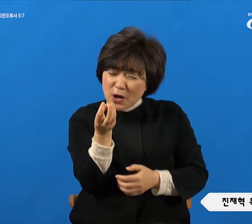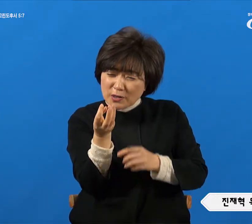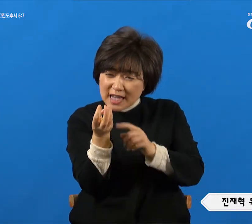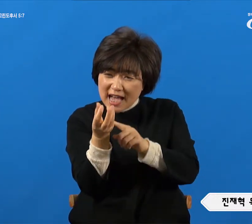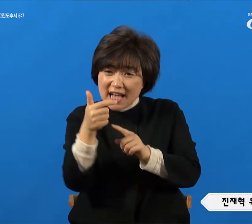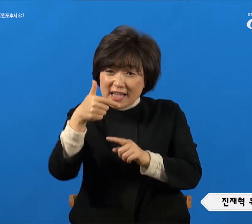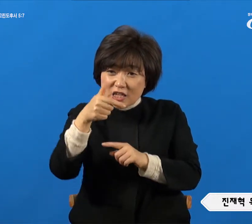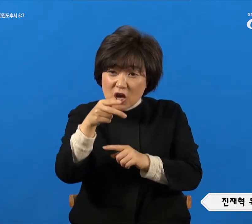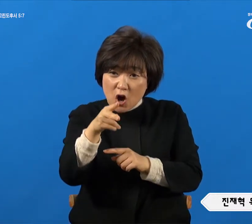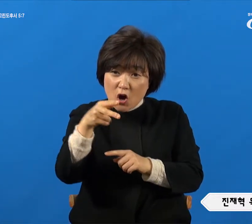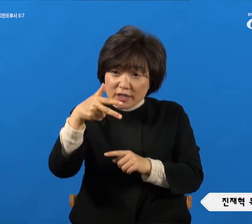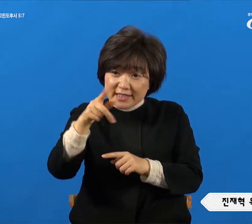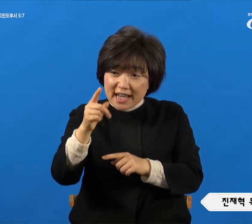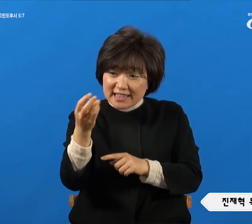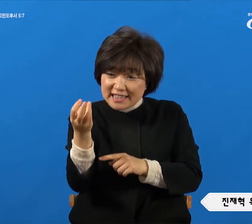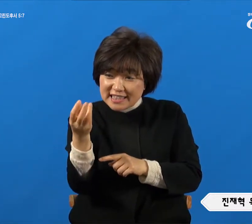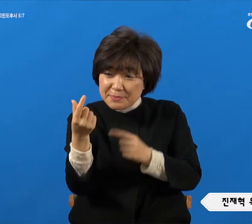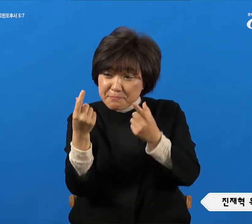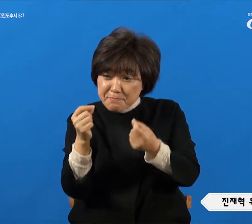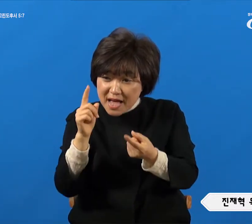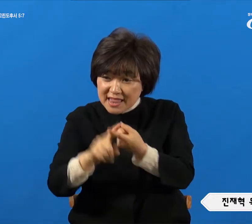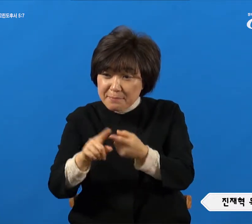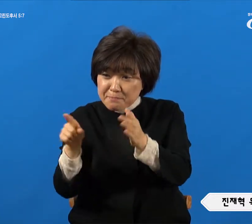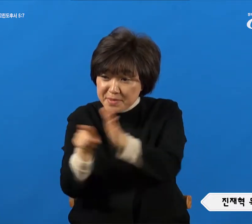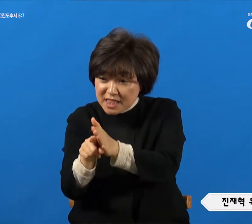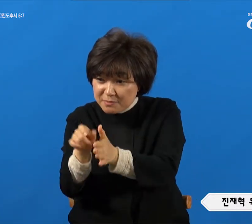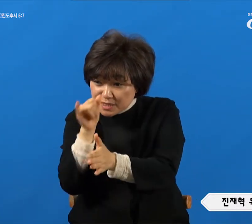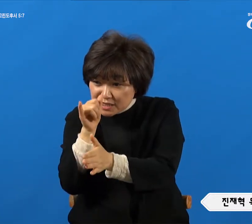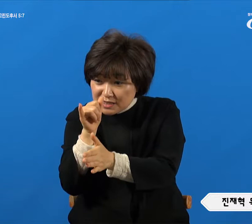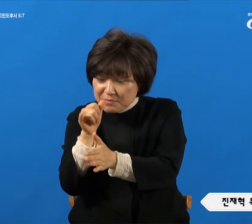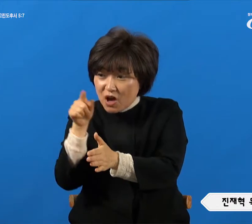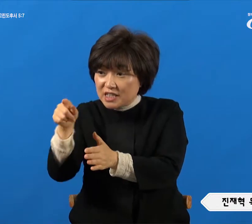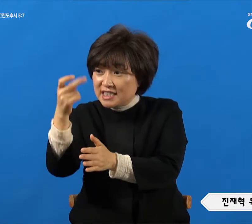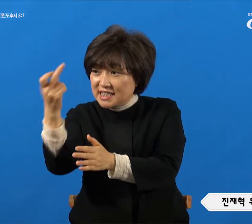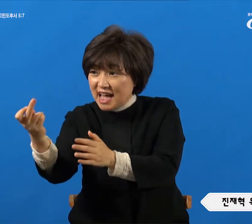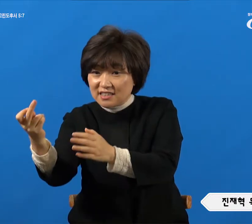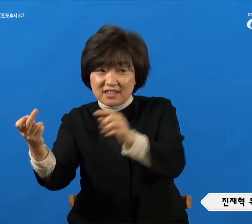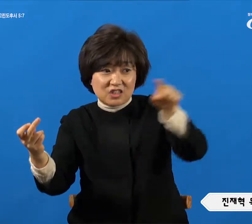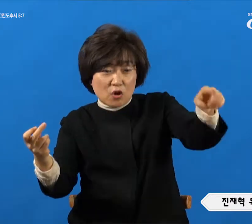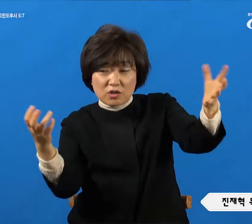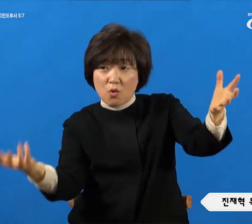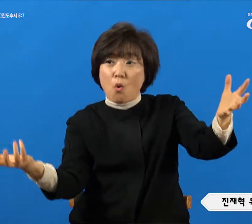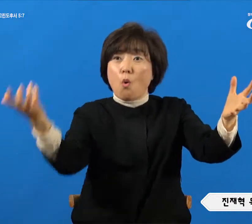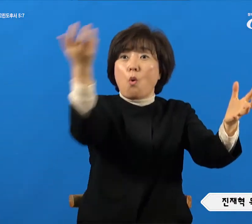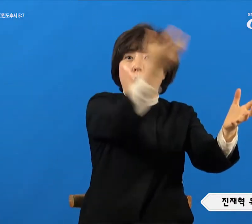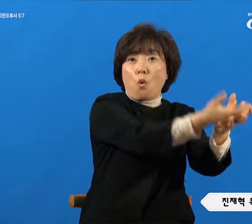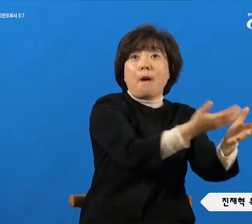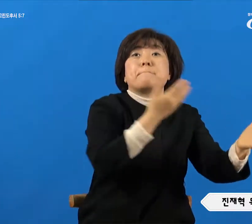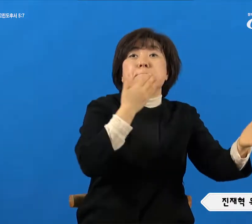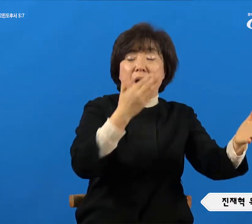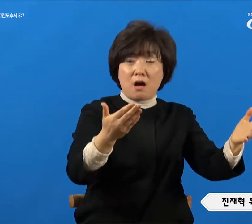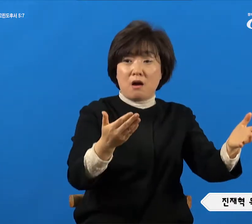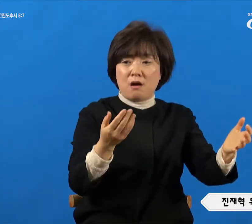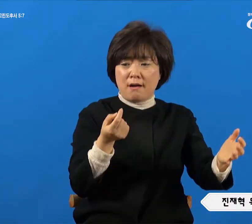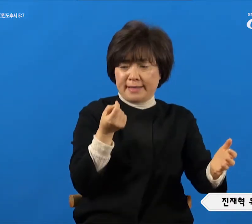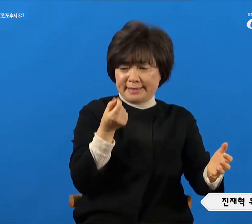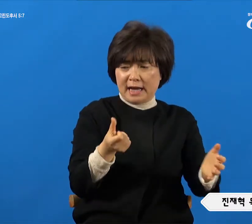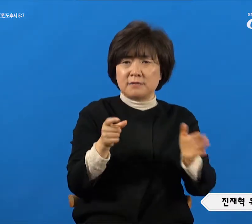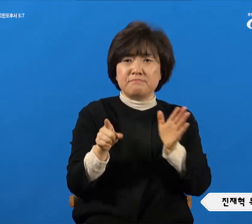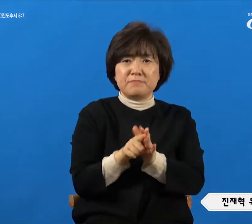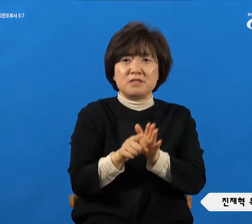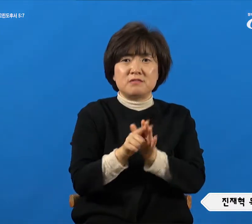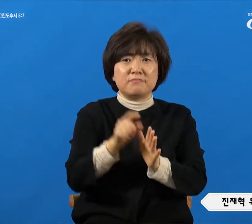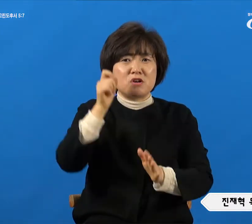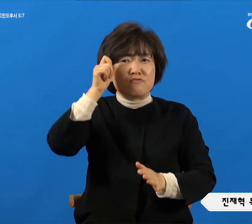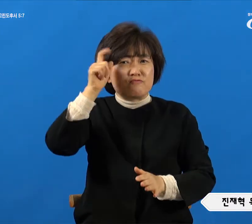겨자씨만한 믿음이 있으면 이 산을 여기서 저기로 옮길 수 있다라고 적은 믿음이